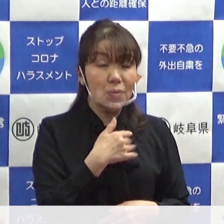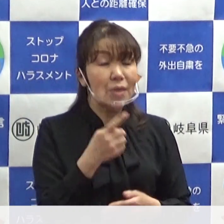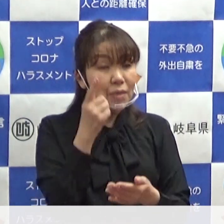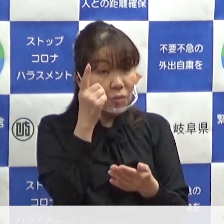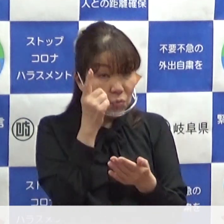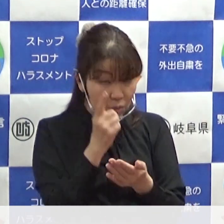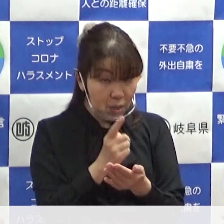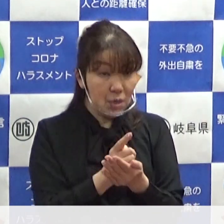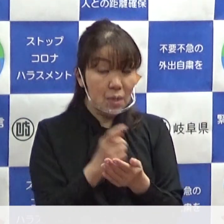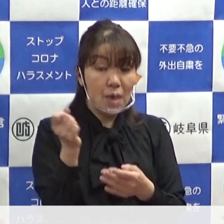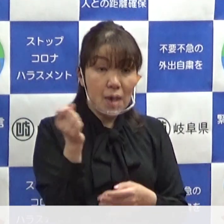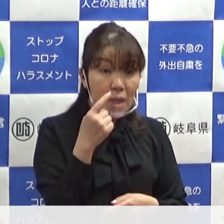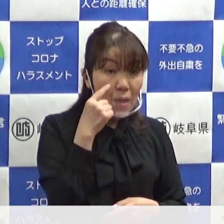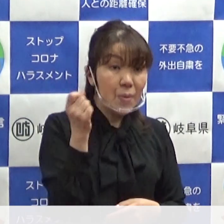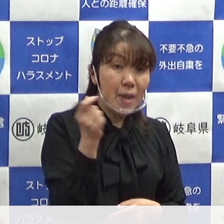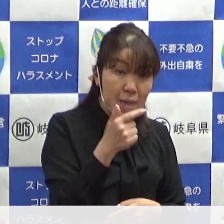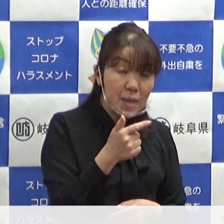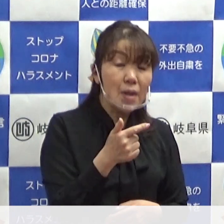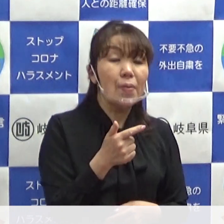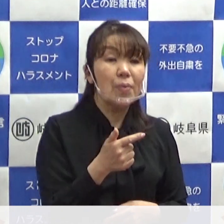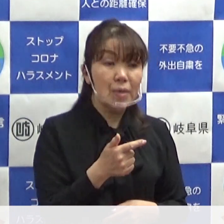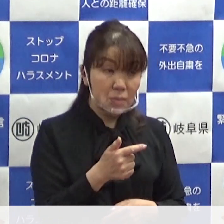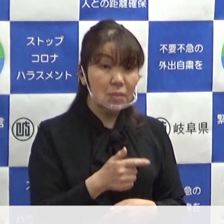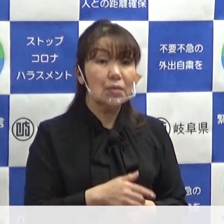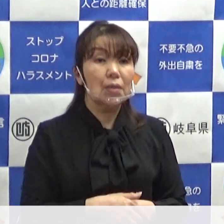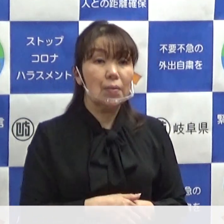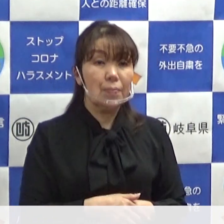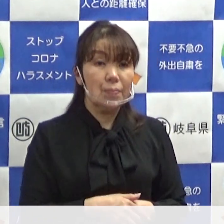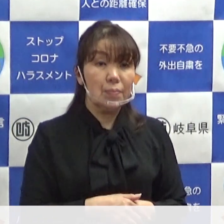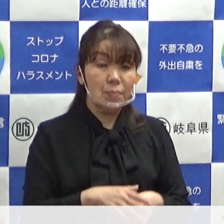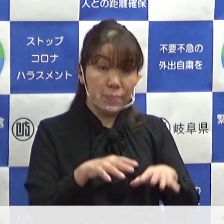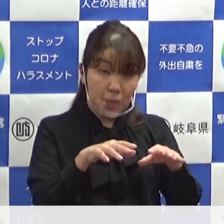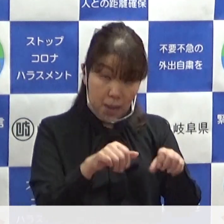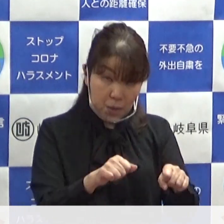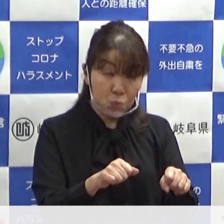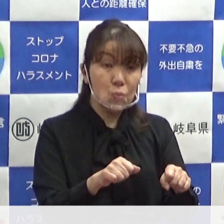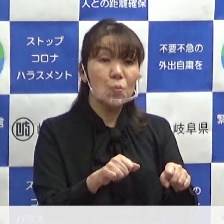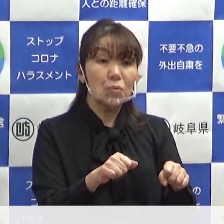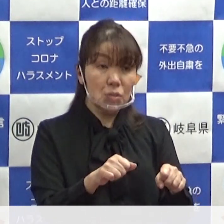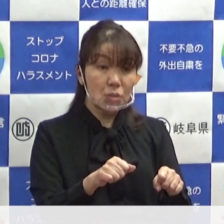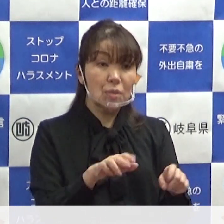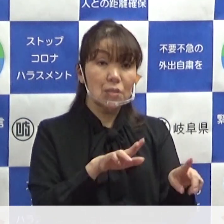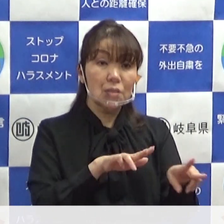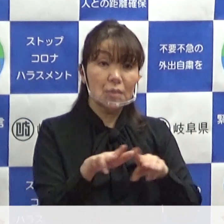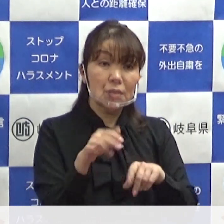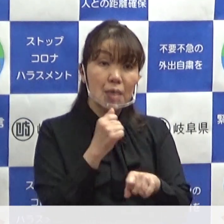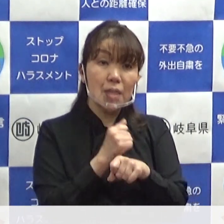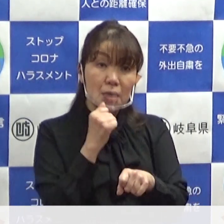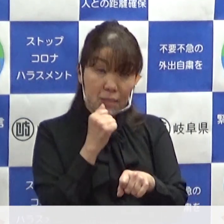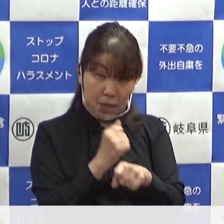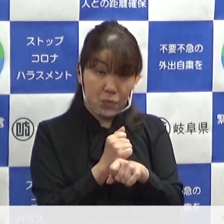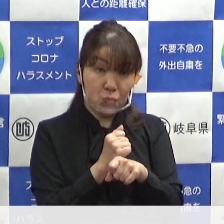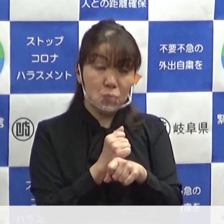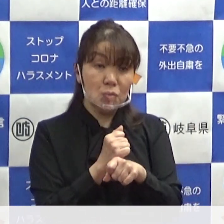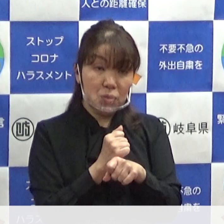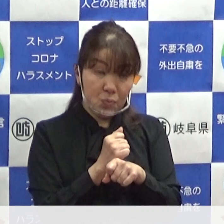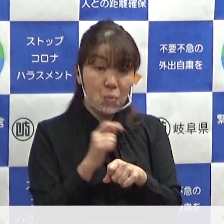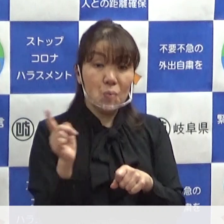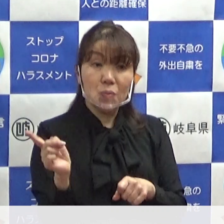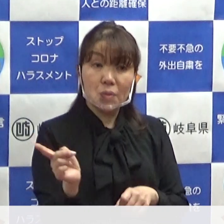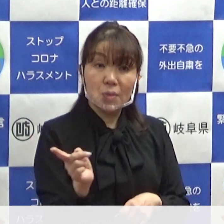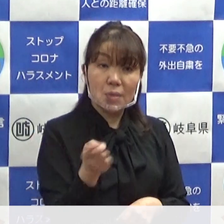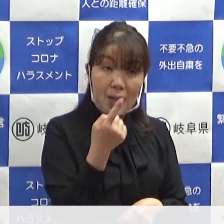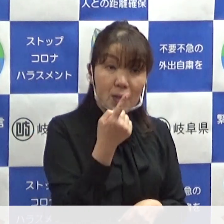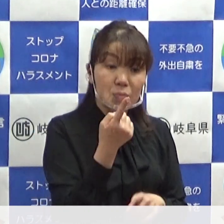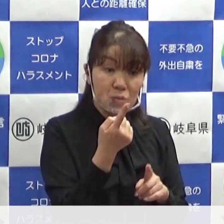け早め早めに把握をして、まあ、政策的にもタイミングを、